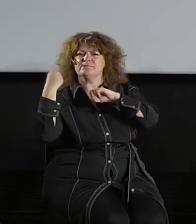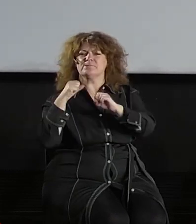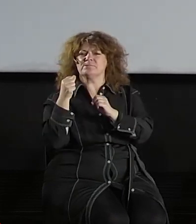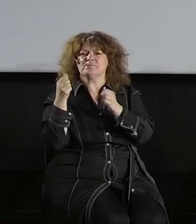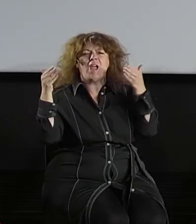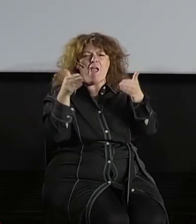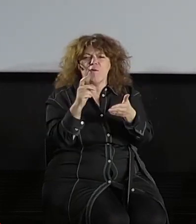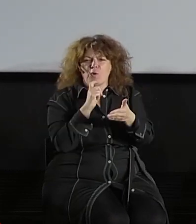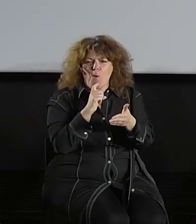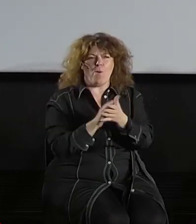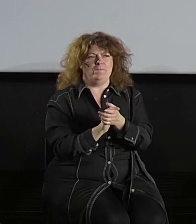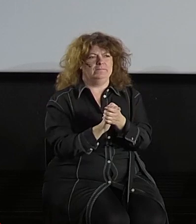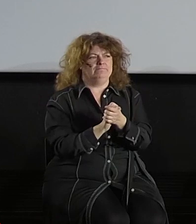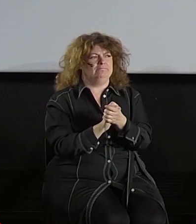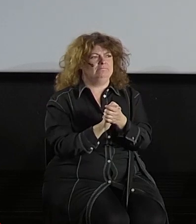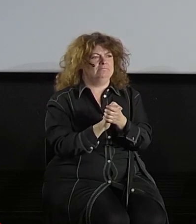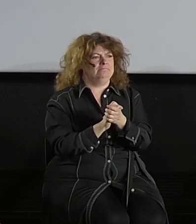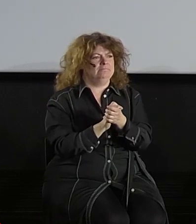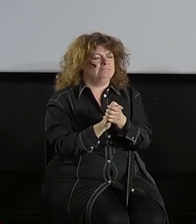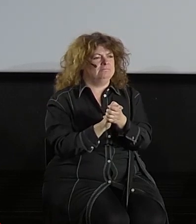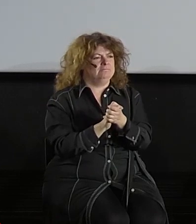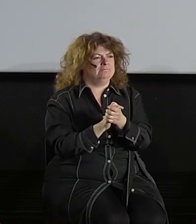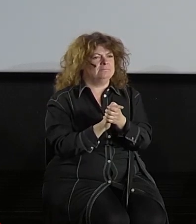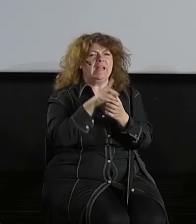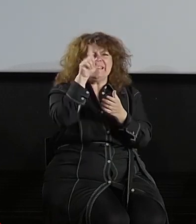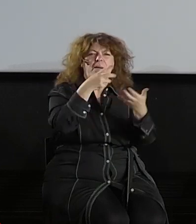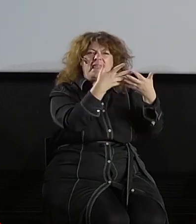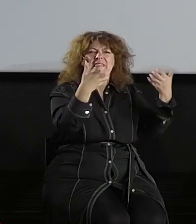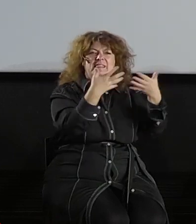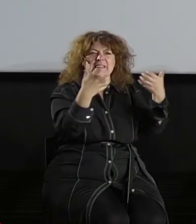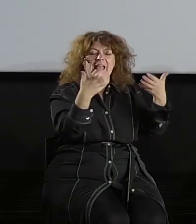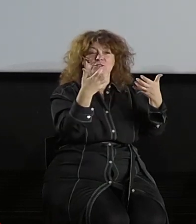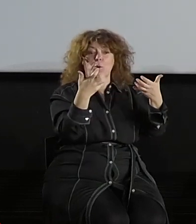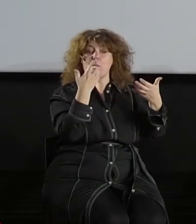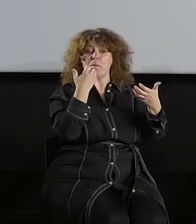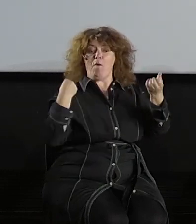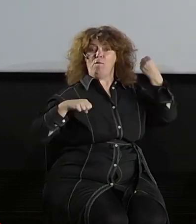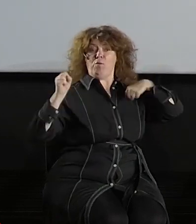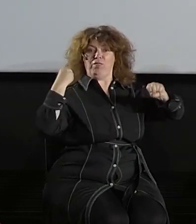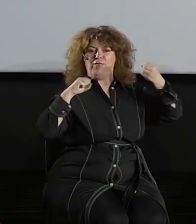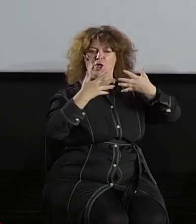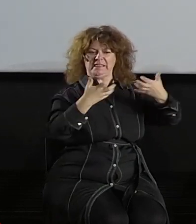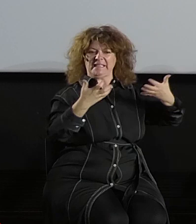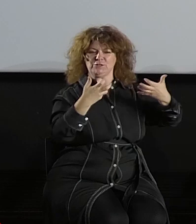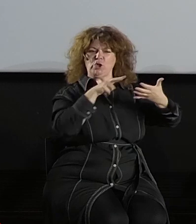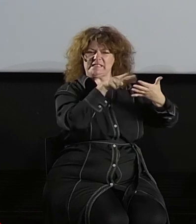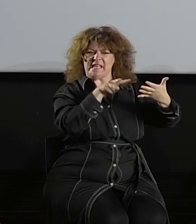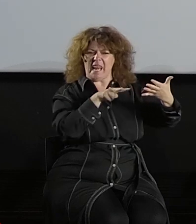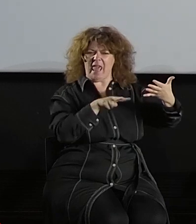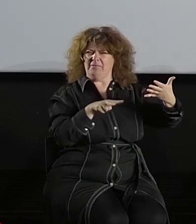también Bueno pues hay texto que se lee en la función un poco que nos contéis que nos contéis un poco el